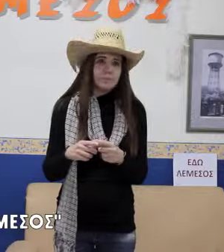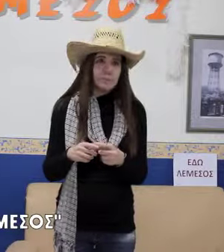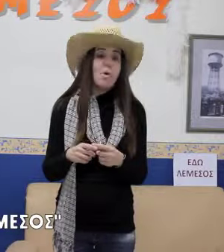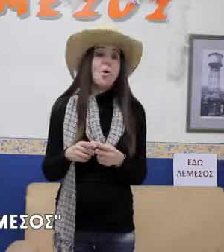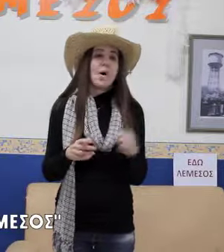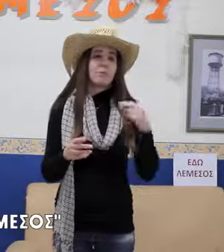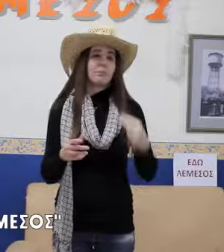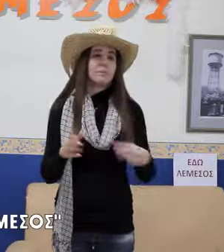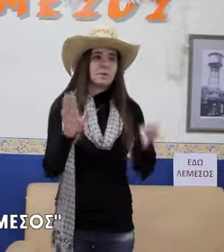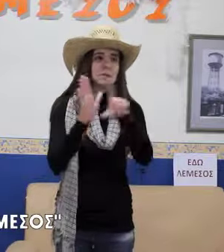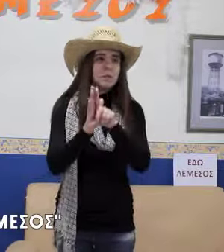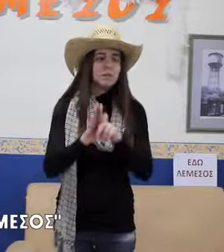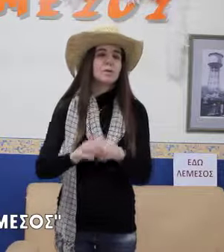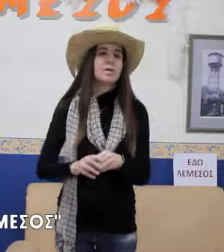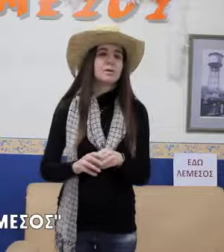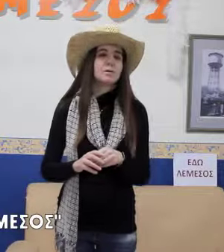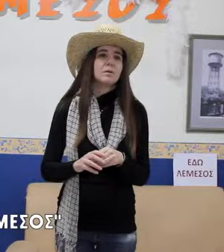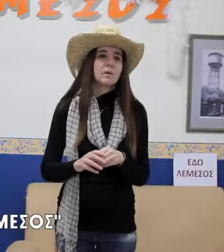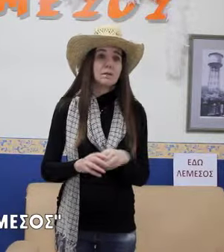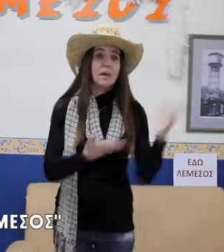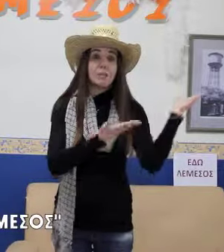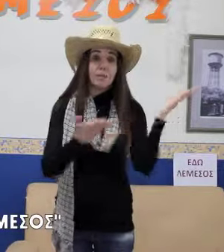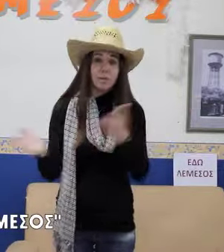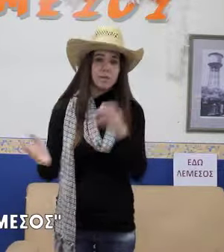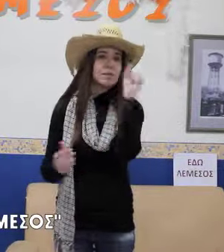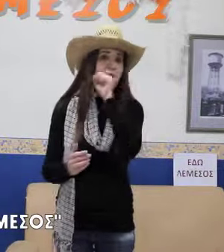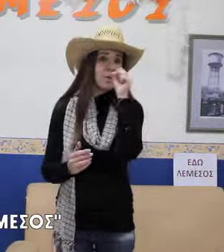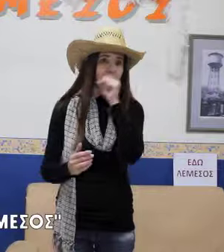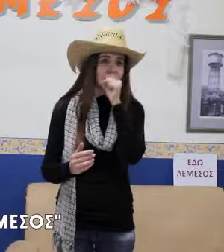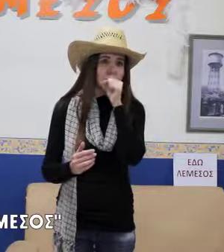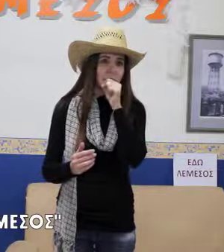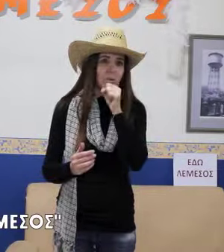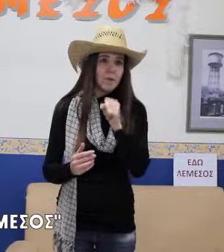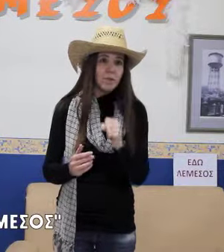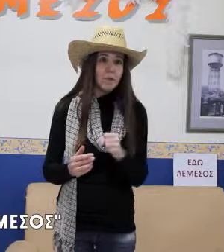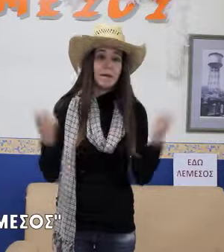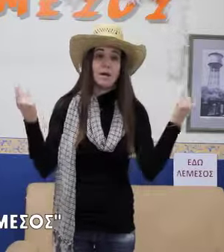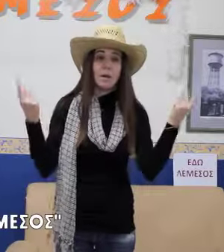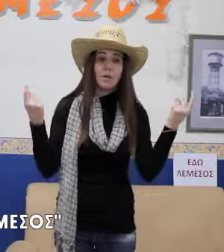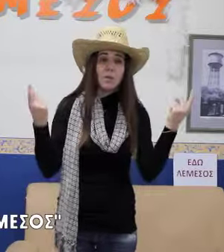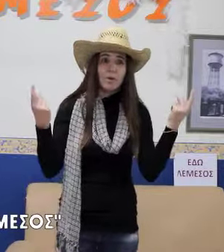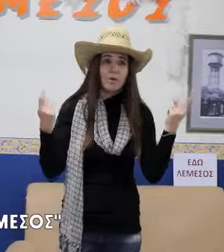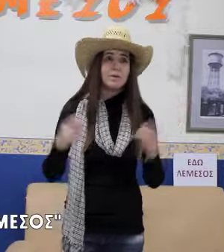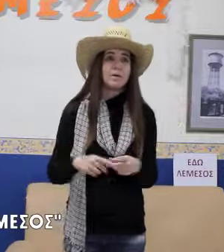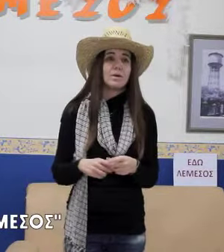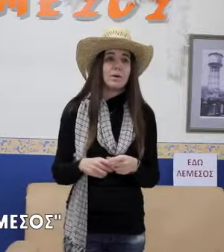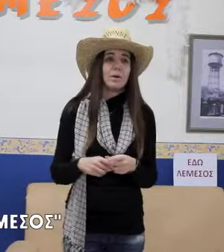Λεμεσού σας προσκαλεί να τραγουδήσετε και να χορέψετε με τους